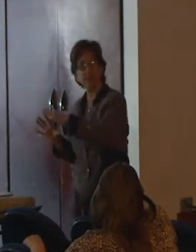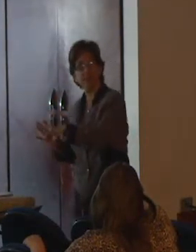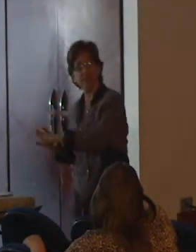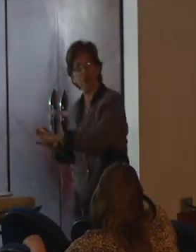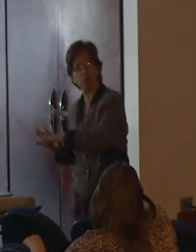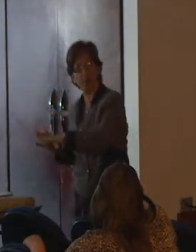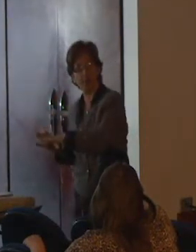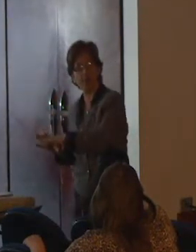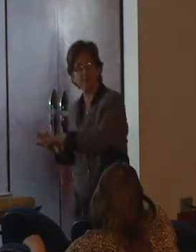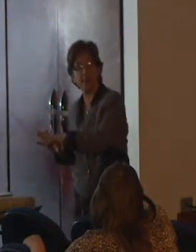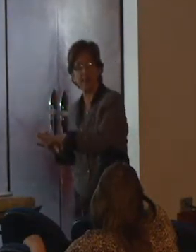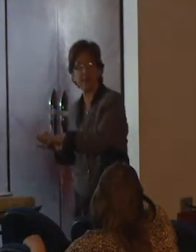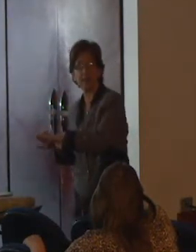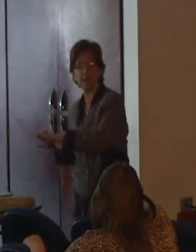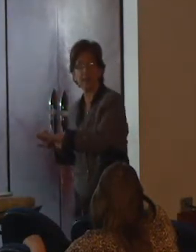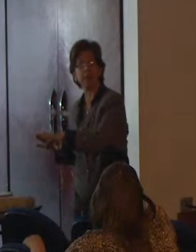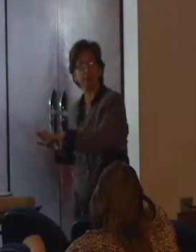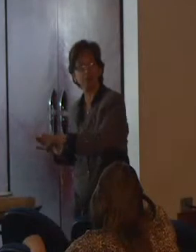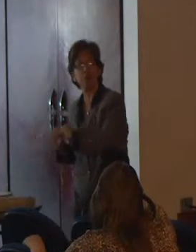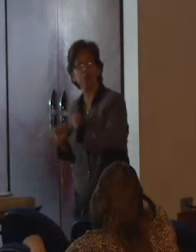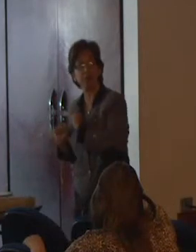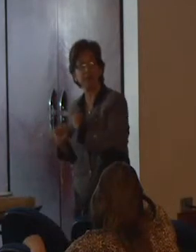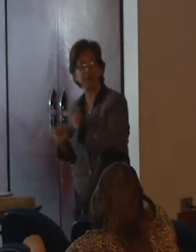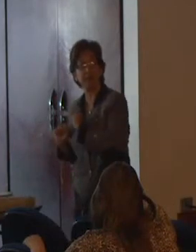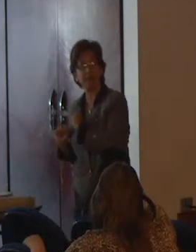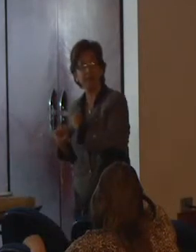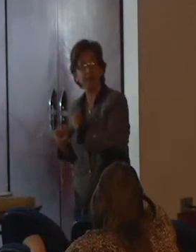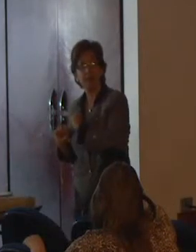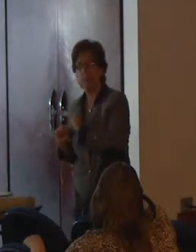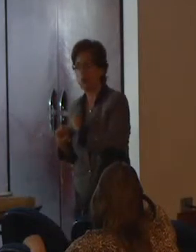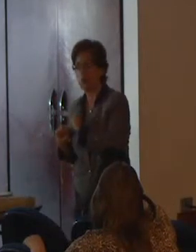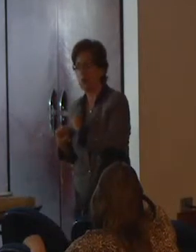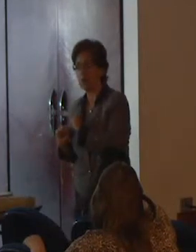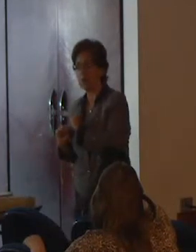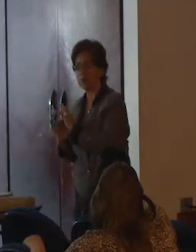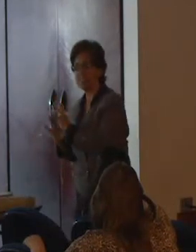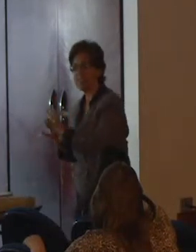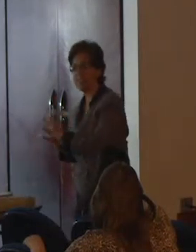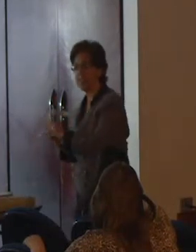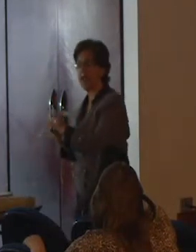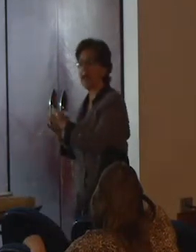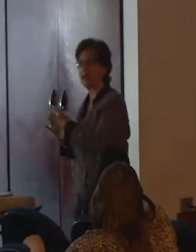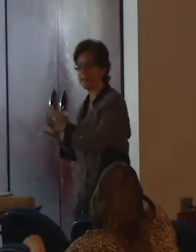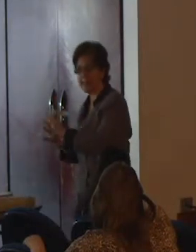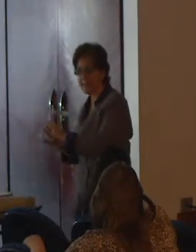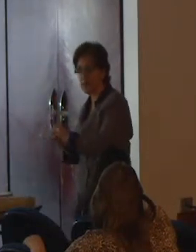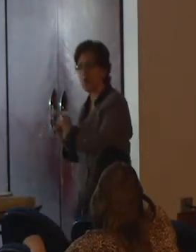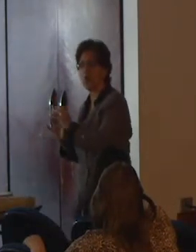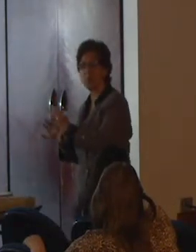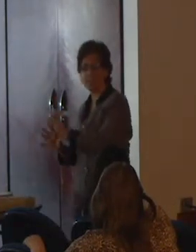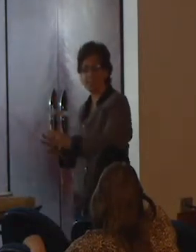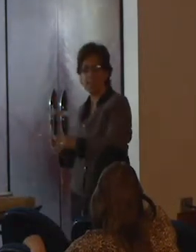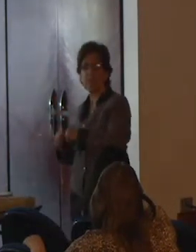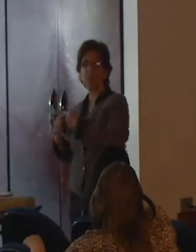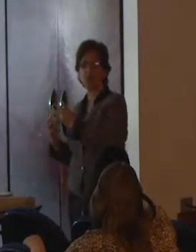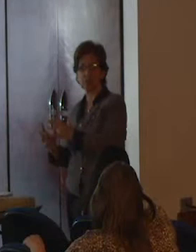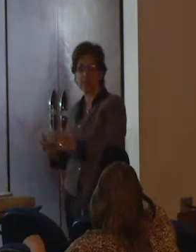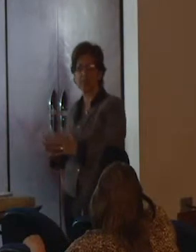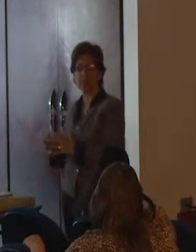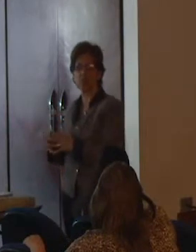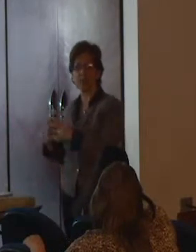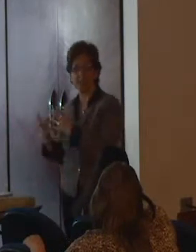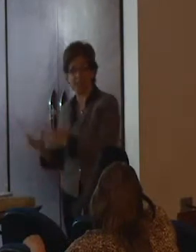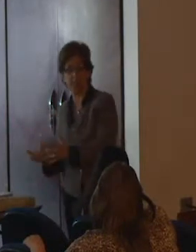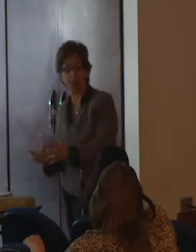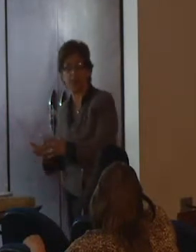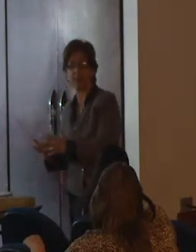el campo de los niños con digamos deprivados culturalmente. Cuando el niño está encerrado, está solo,